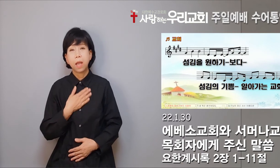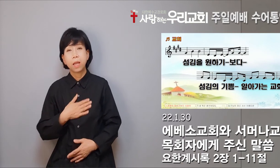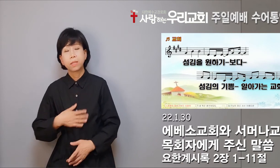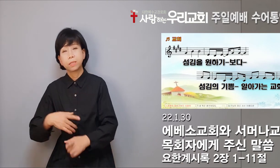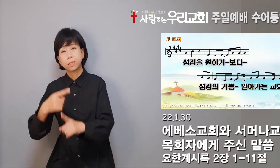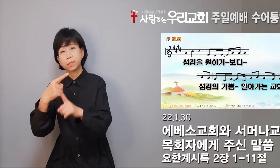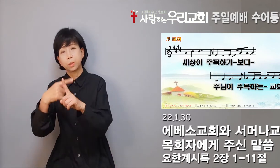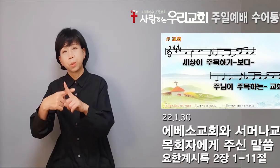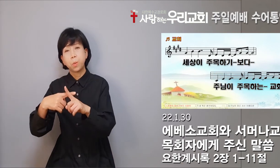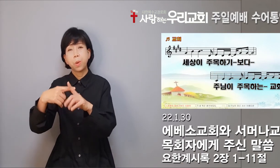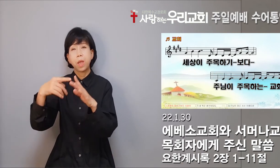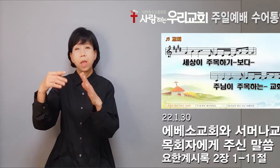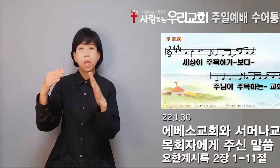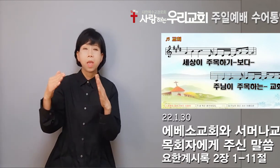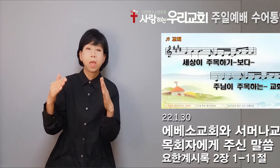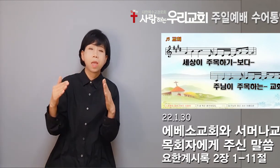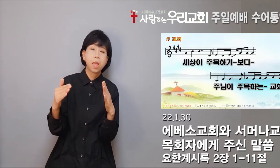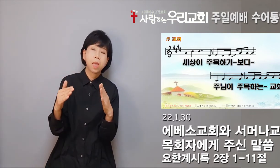알아가는